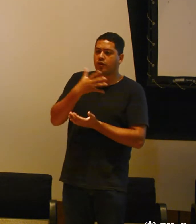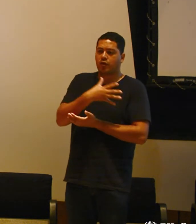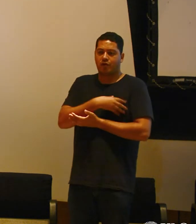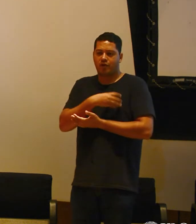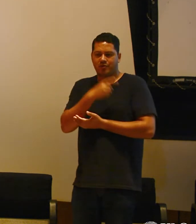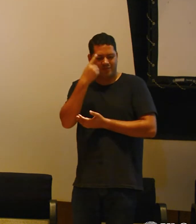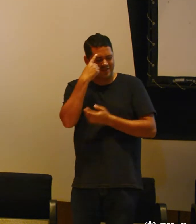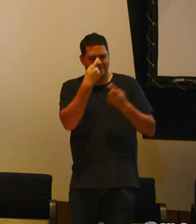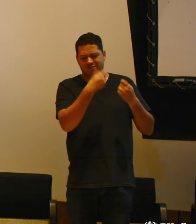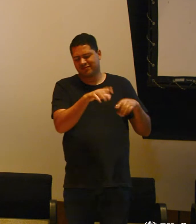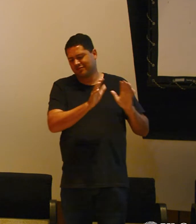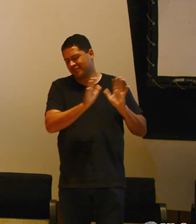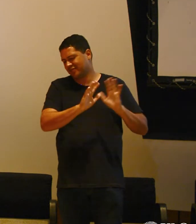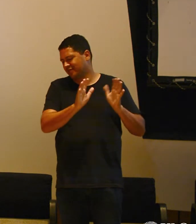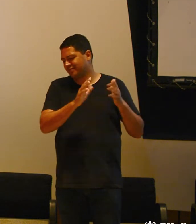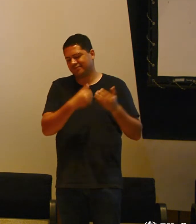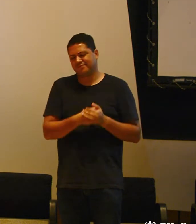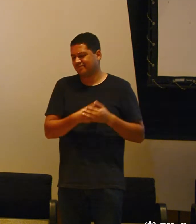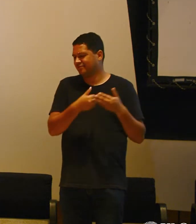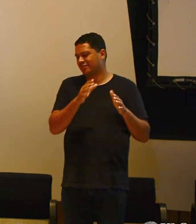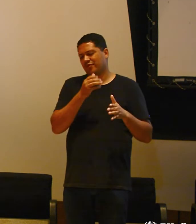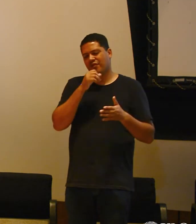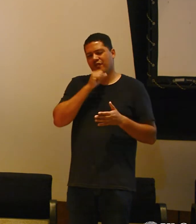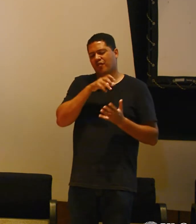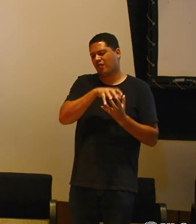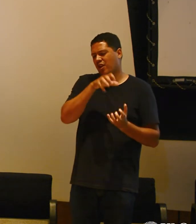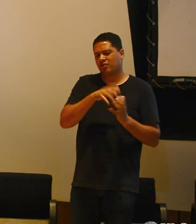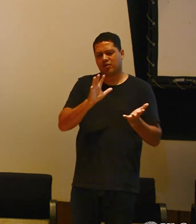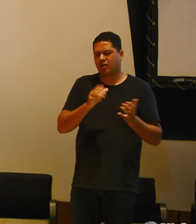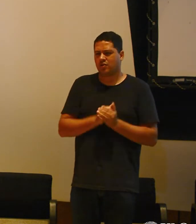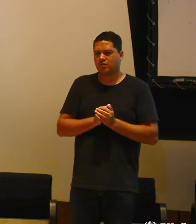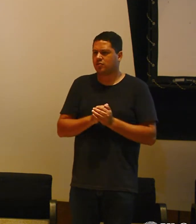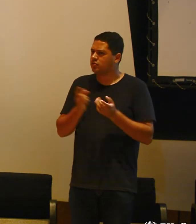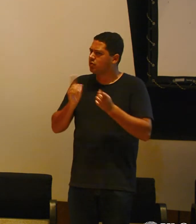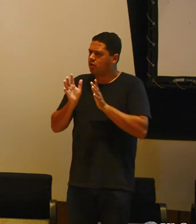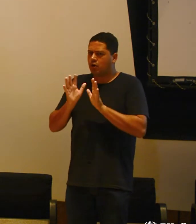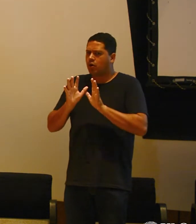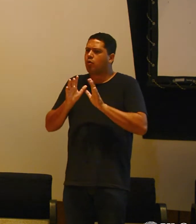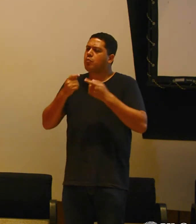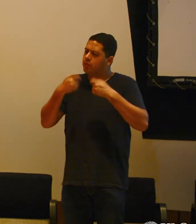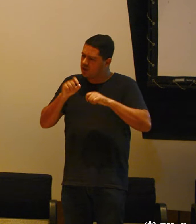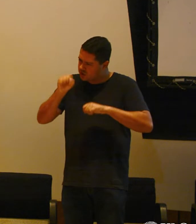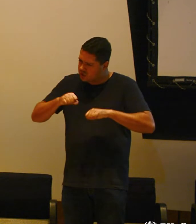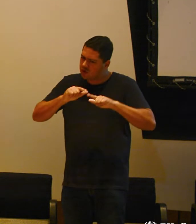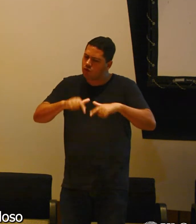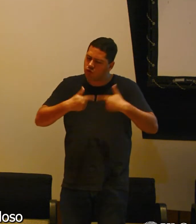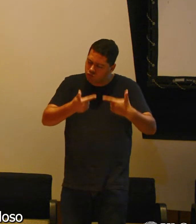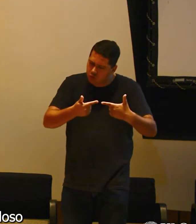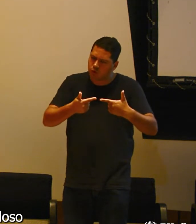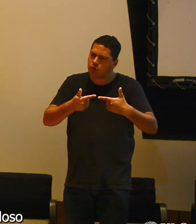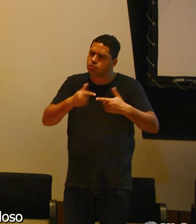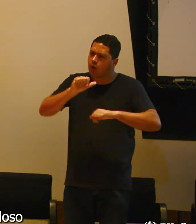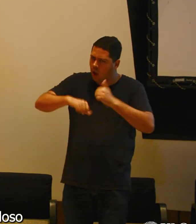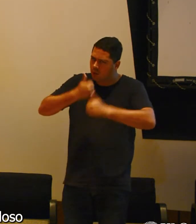pensam, não vale a pena mexer com isso. Gente, vale a pena. Todo esforço para a reabilitação auditiva, desde